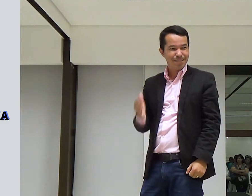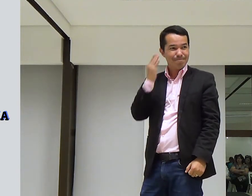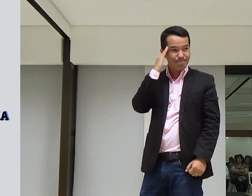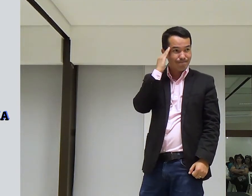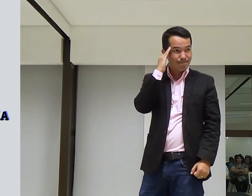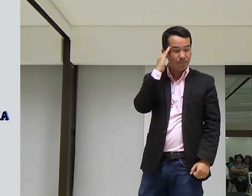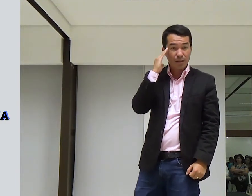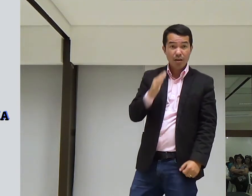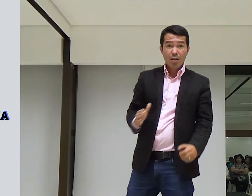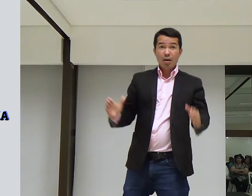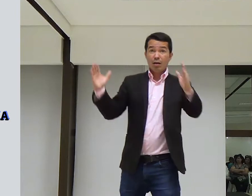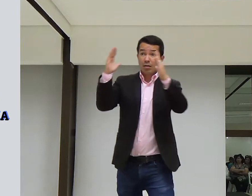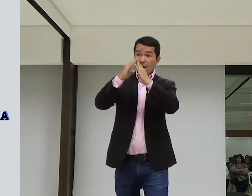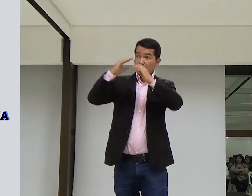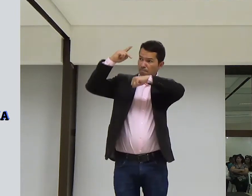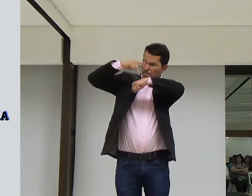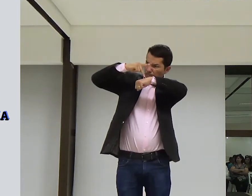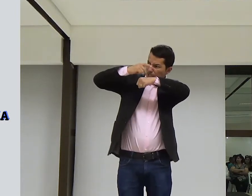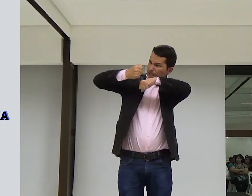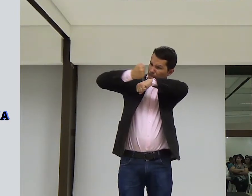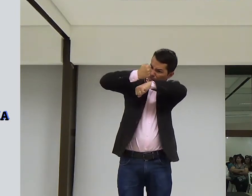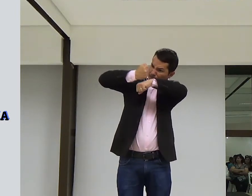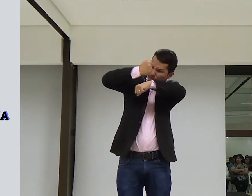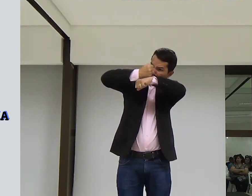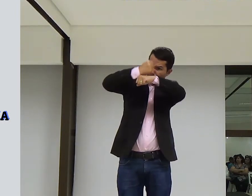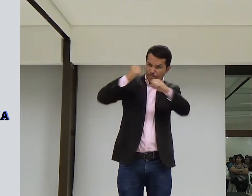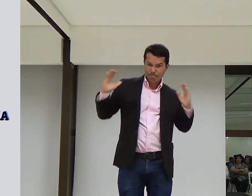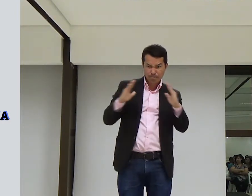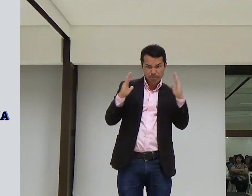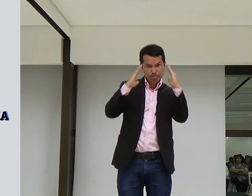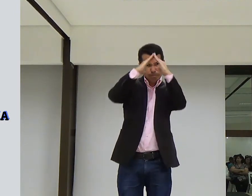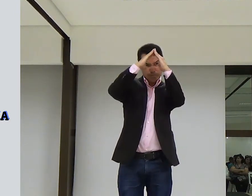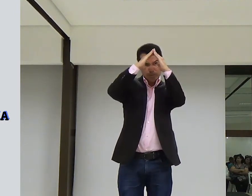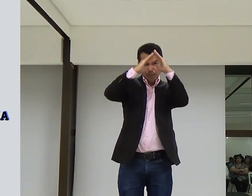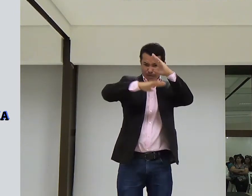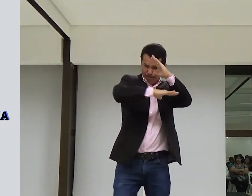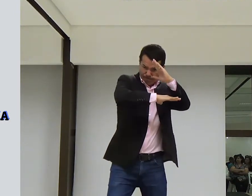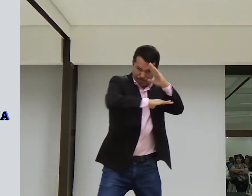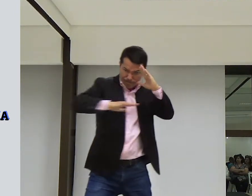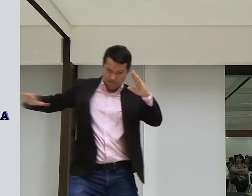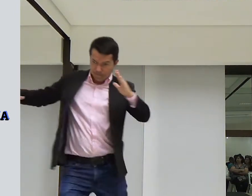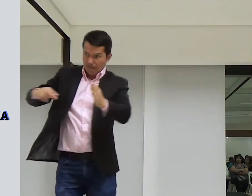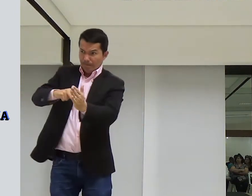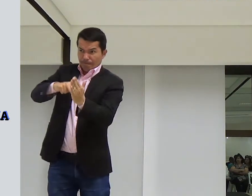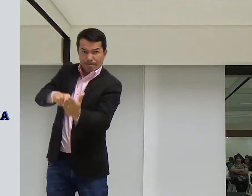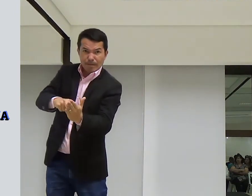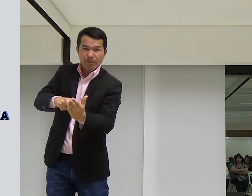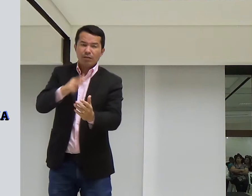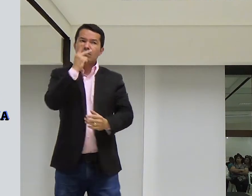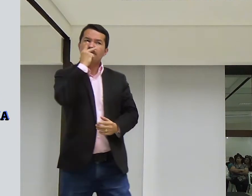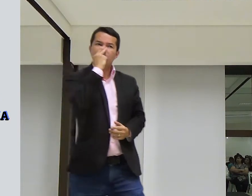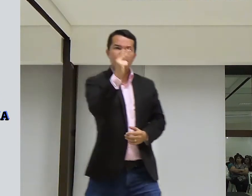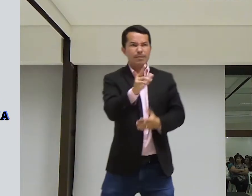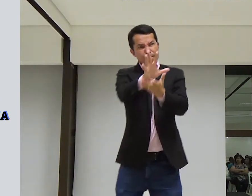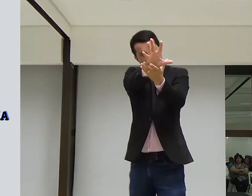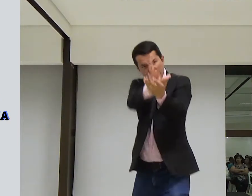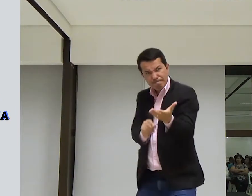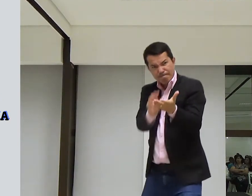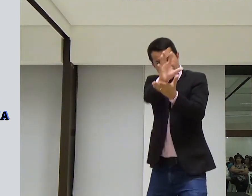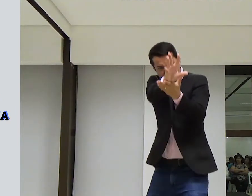Jesus. Sim, a casa construída na rocha, com a base firme, ela é